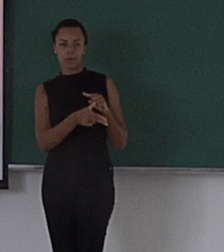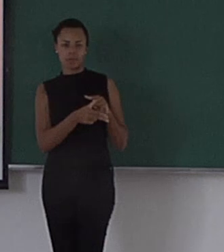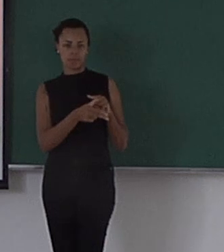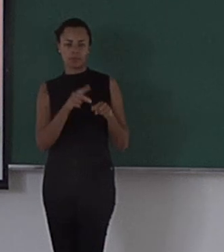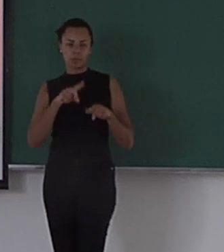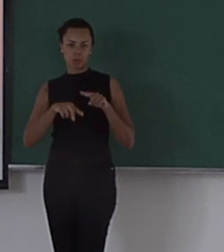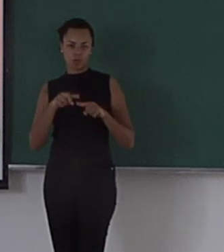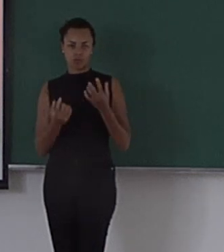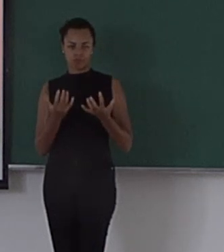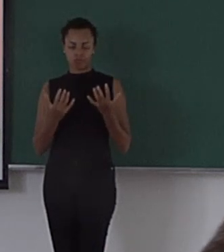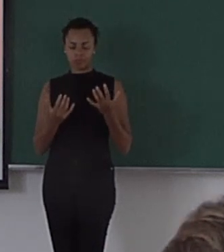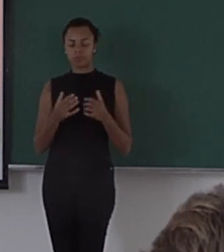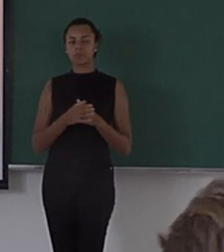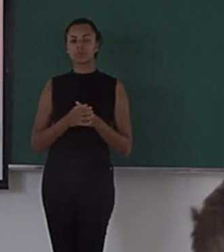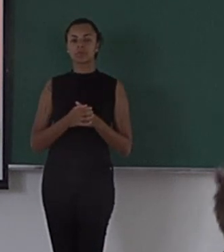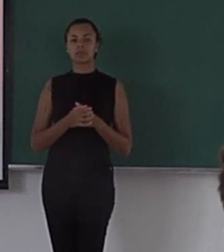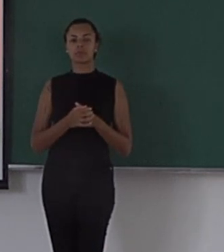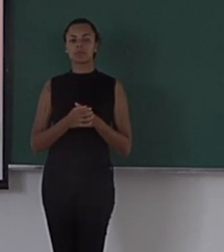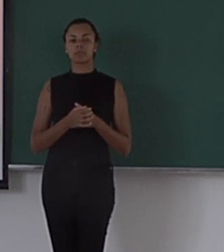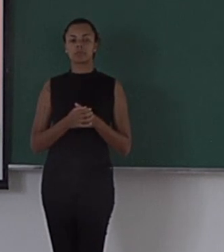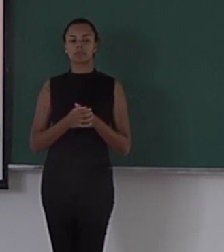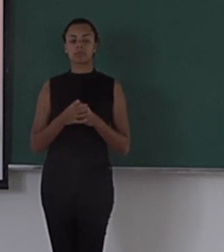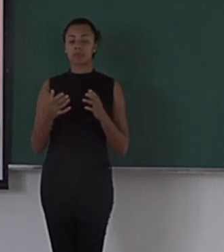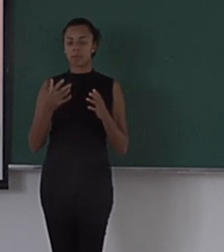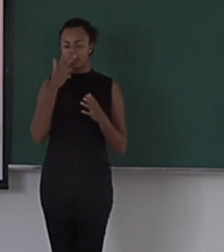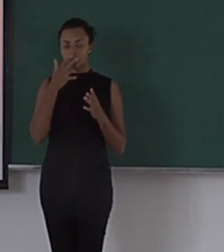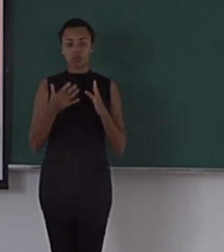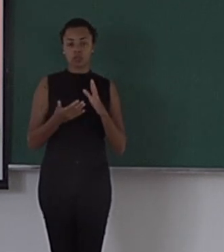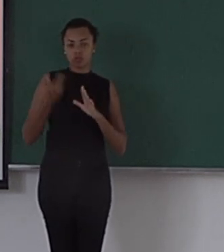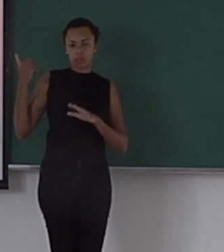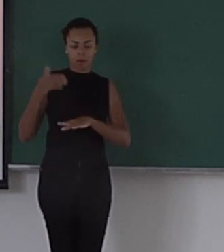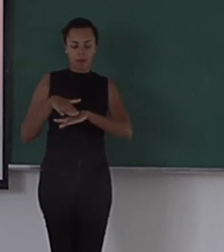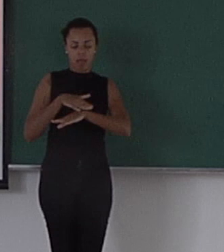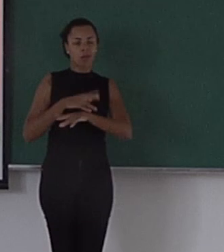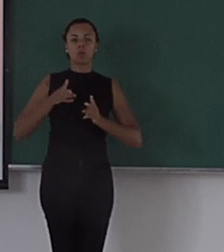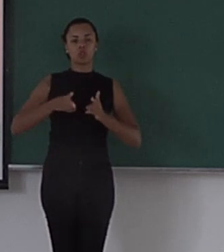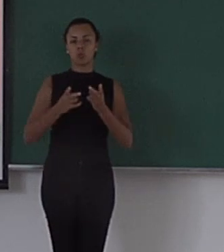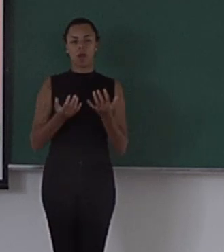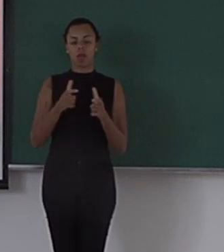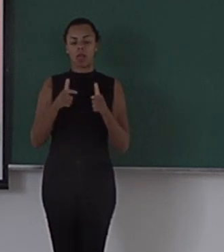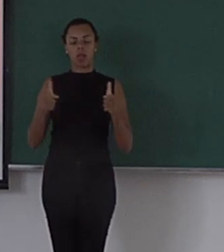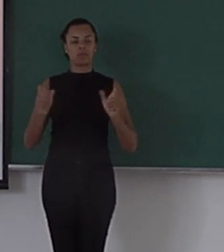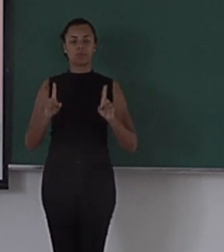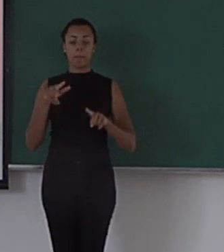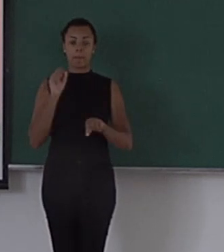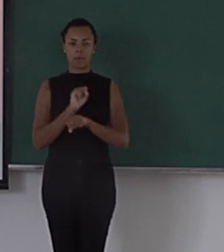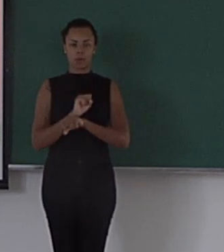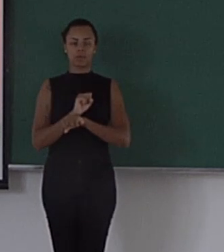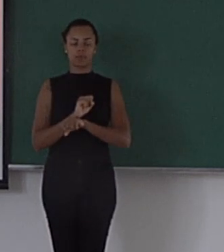substância agressora, ele sequestra irreversivelmente o agente da epiderme, então ele não fica lá queimando, agredindo,